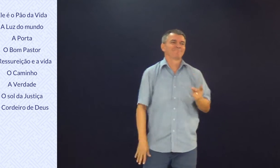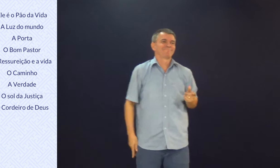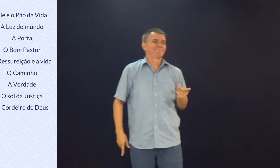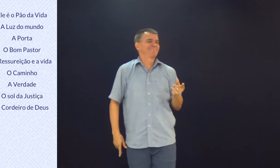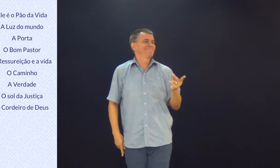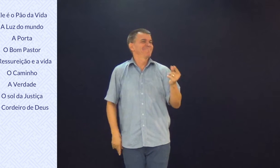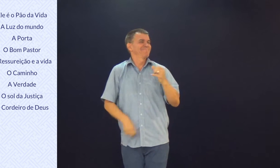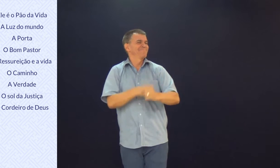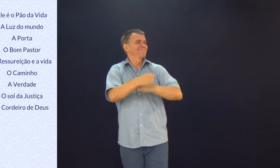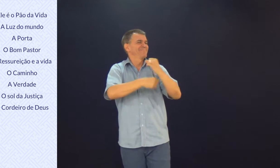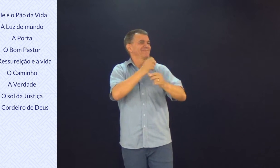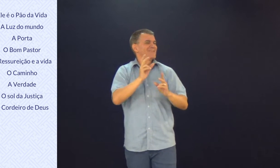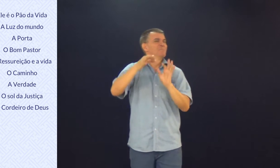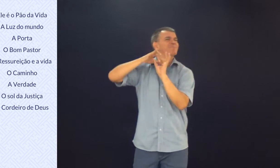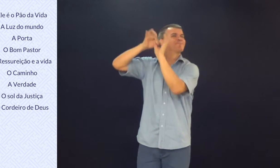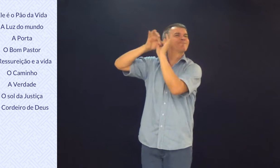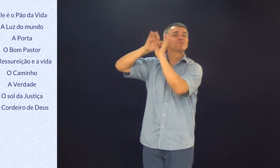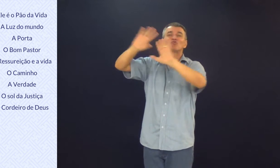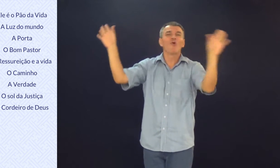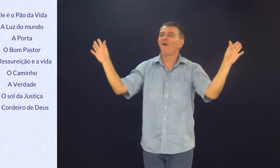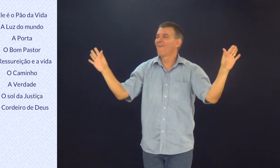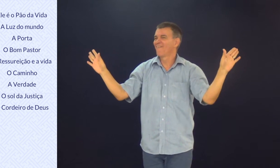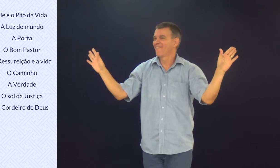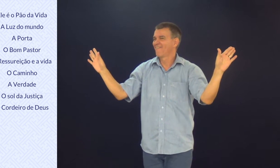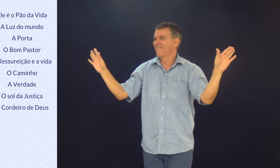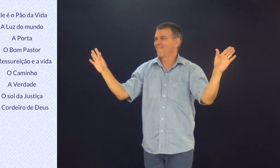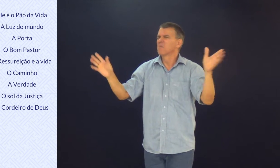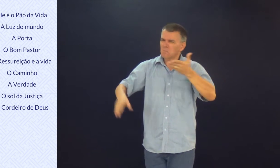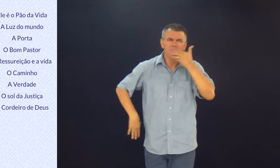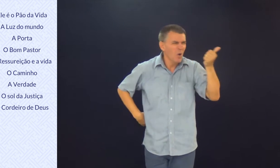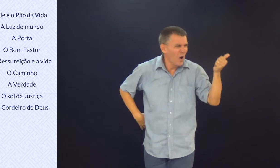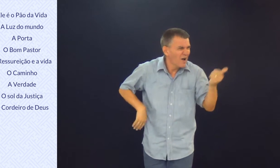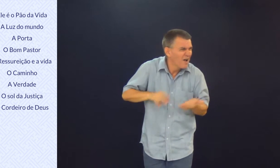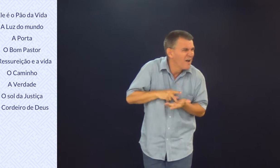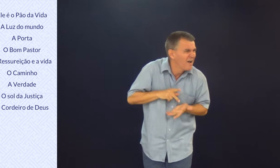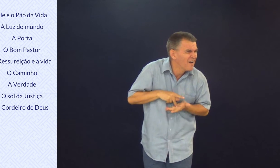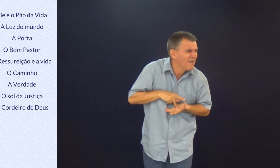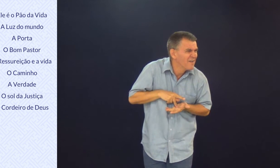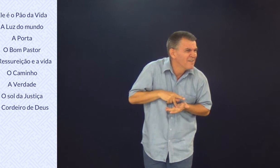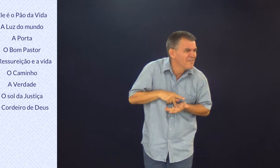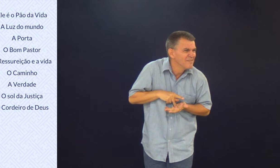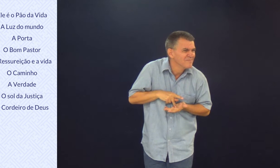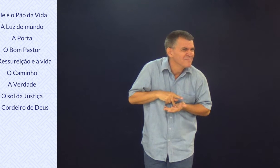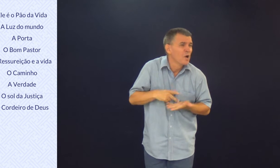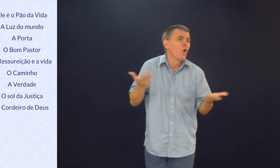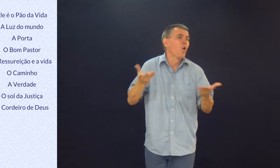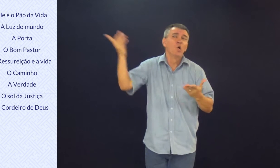perdoado você pode continuar buscando o perdão é melhor